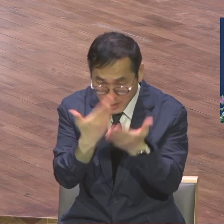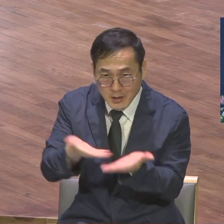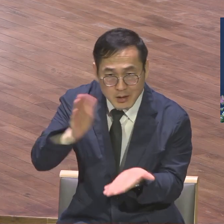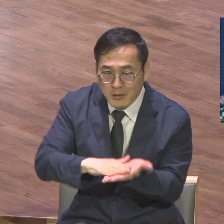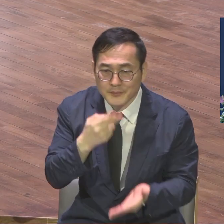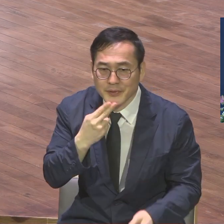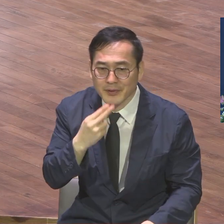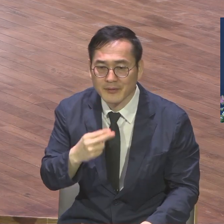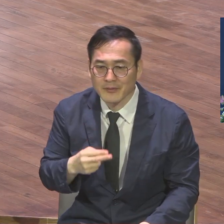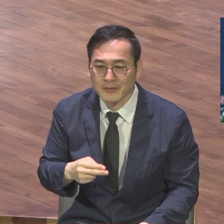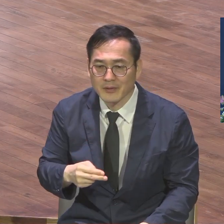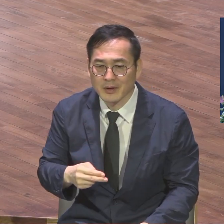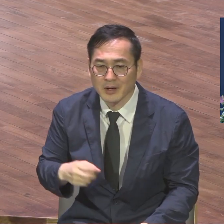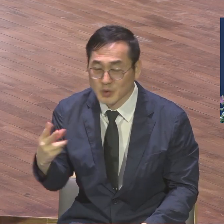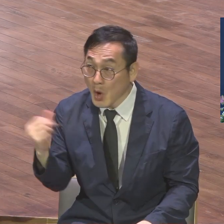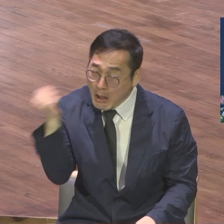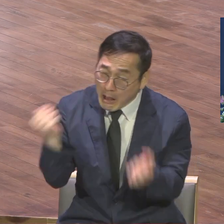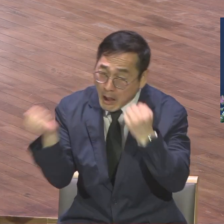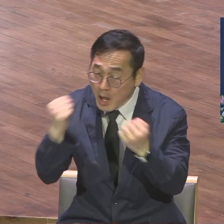그래서